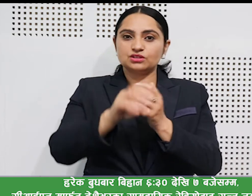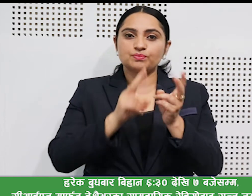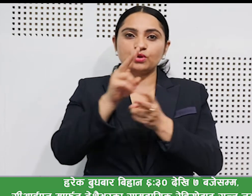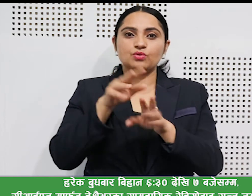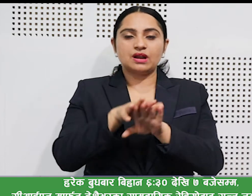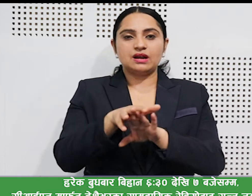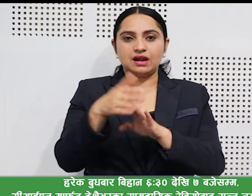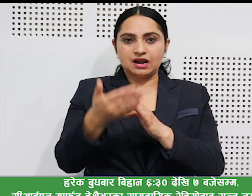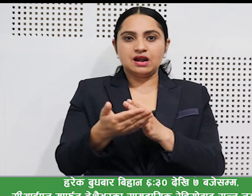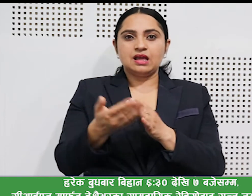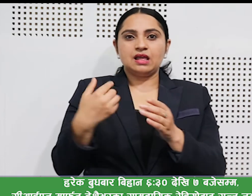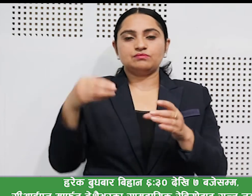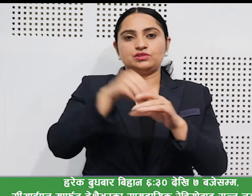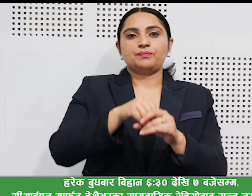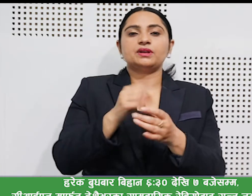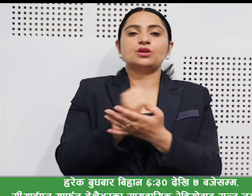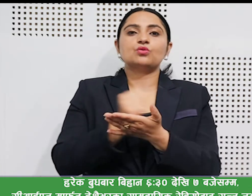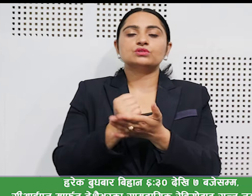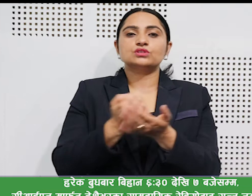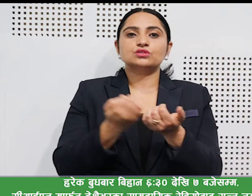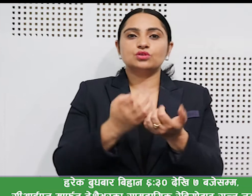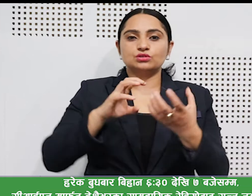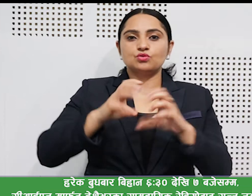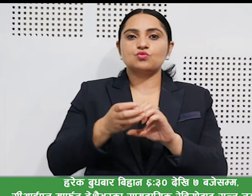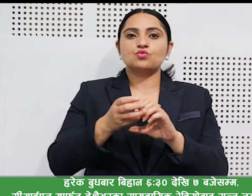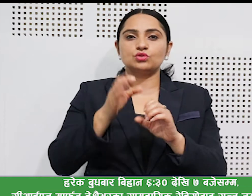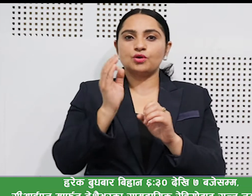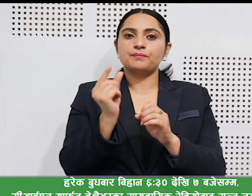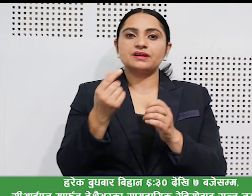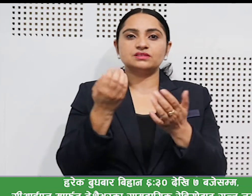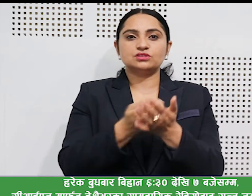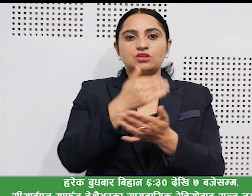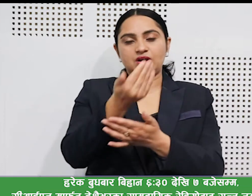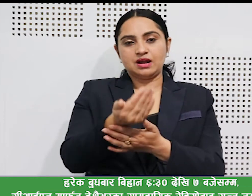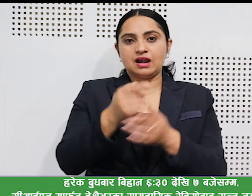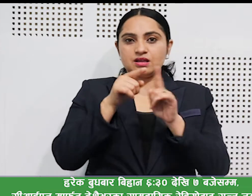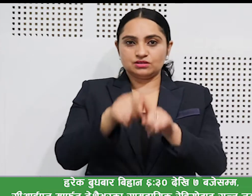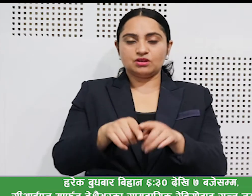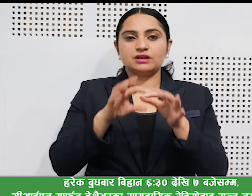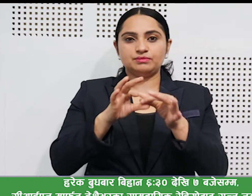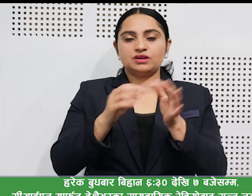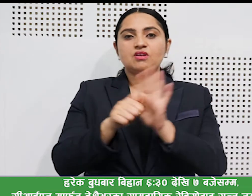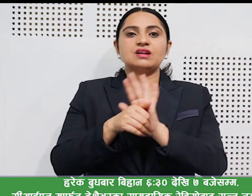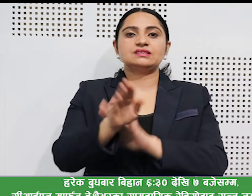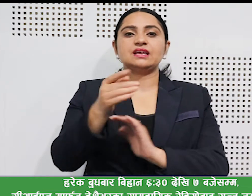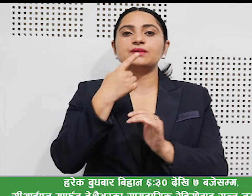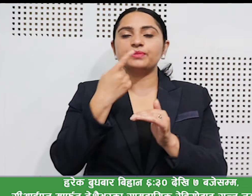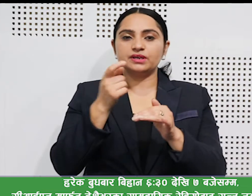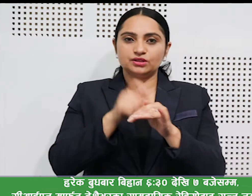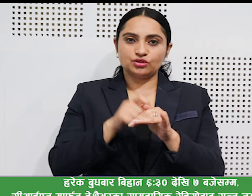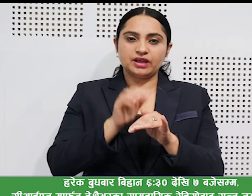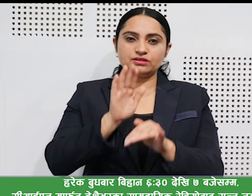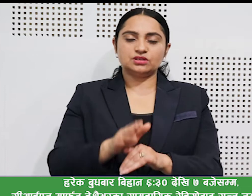चाहिँ सम्बोधन गर्ने प्रयत्न हामी गर्दैछौँ र उद्योग वाणिज्यलाई साथ हालेर यी कुरा चाहिँ हामी अगाडि बढाउँछौँ भन्ने तयारीमा पनि छौँ। महिला